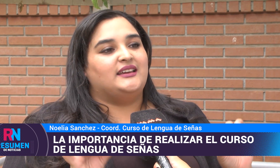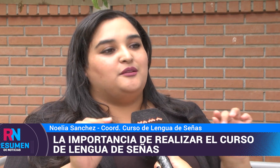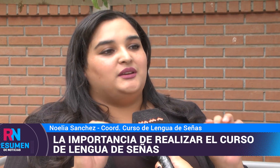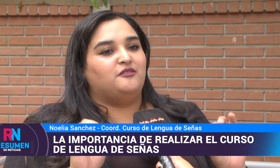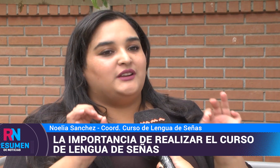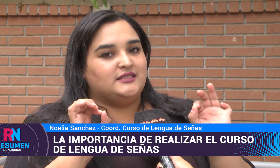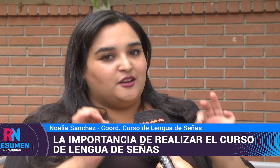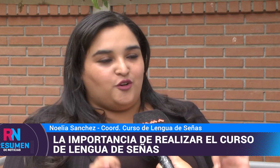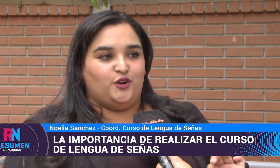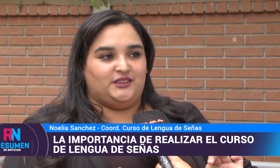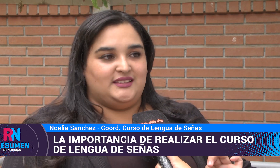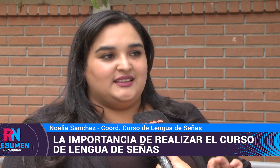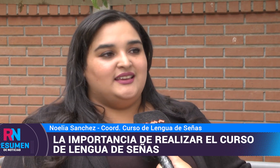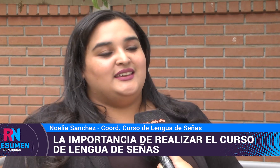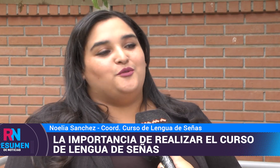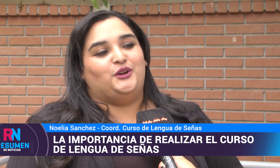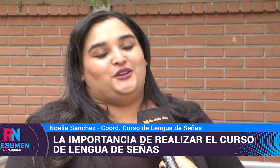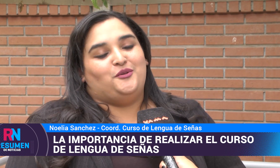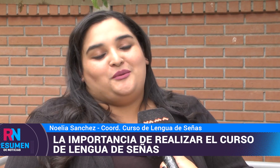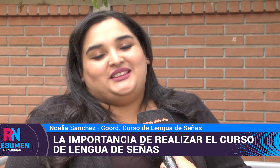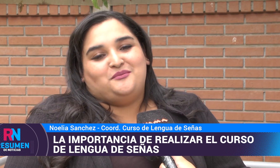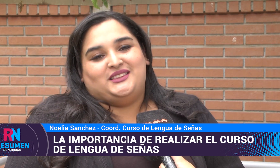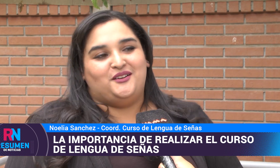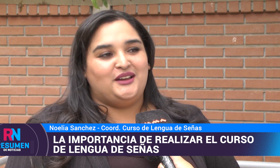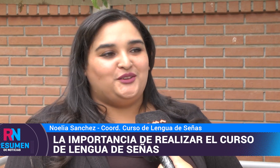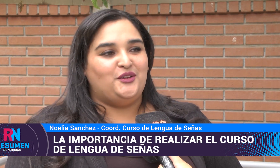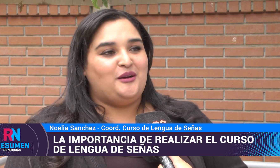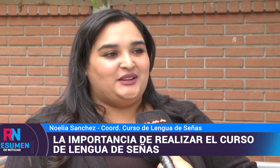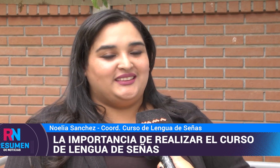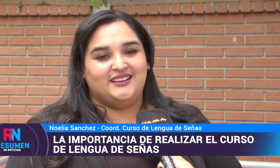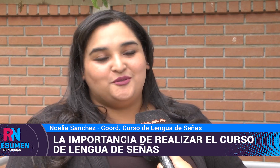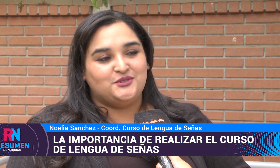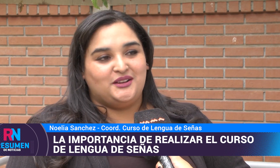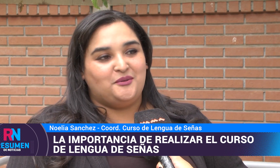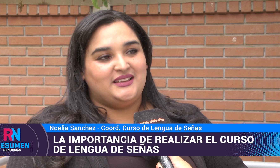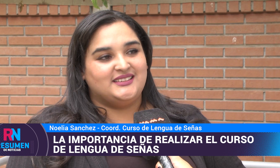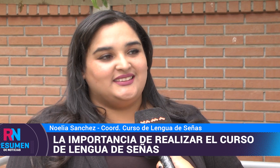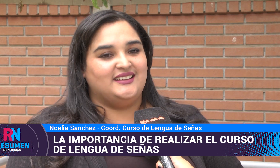escribir frases cortas y bueno, y obviamente invitarlos a todos a aprender el curso de lengua de señas